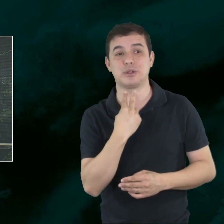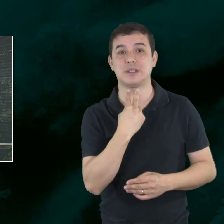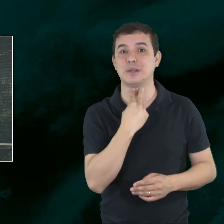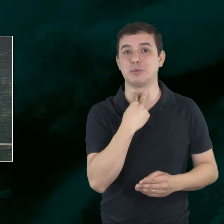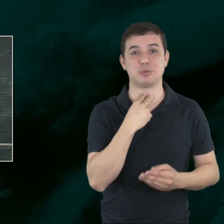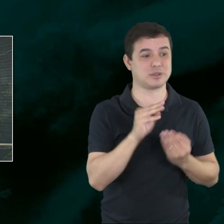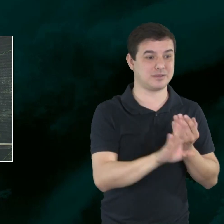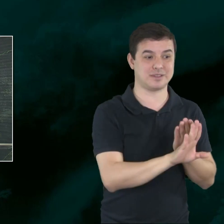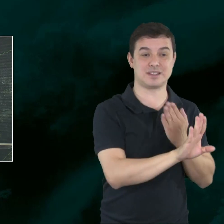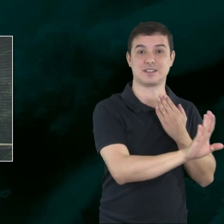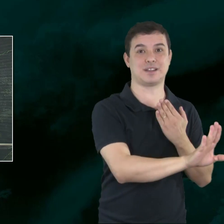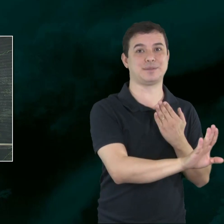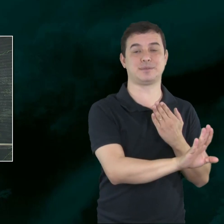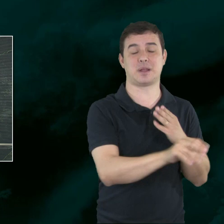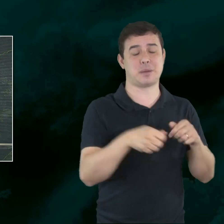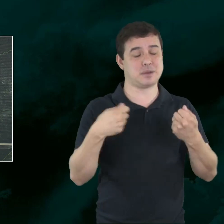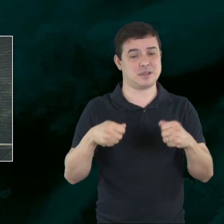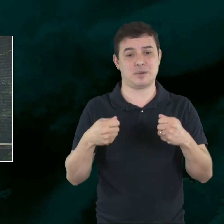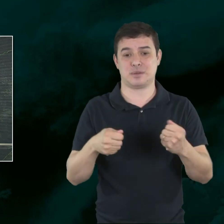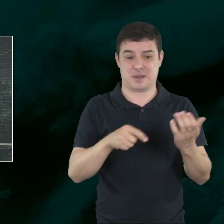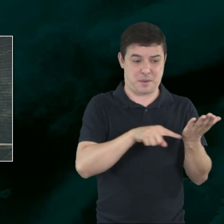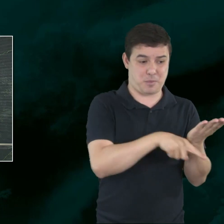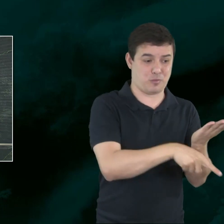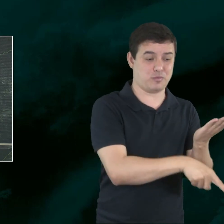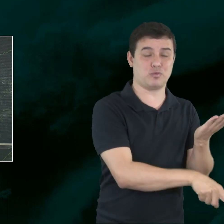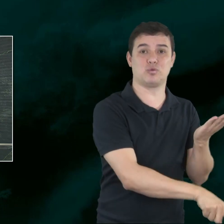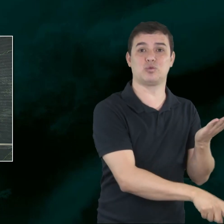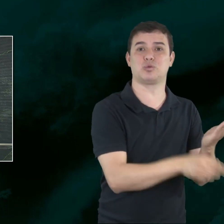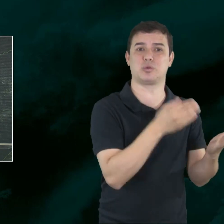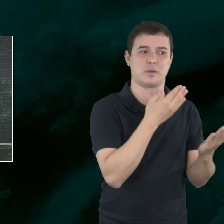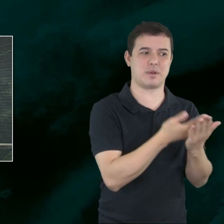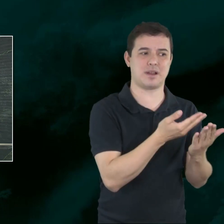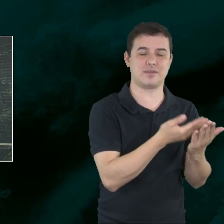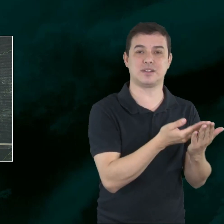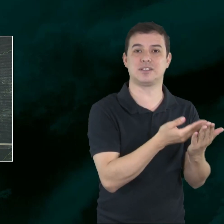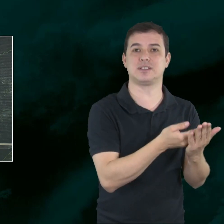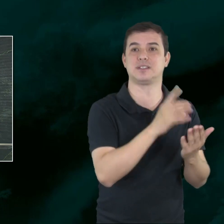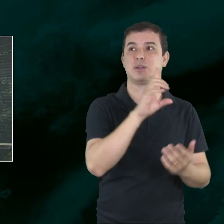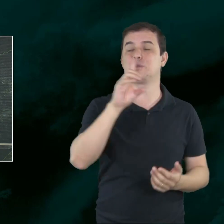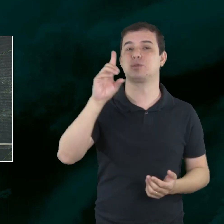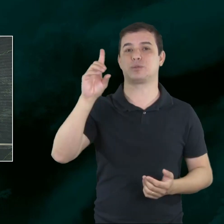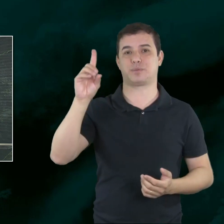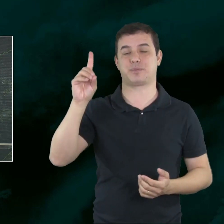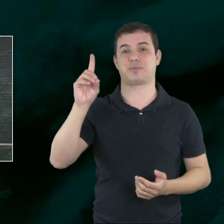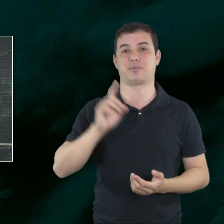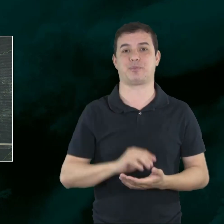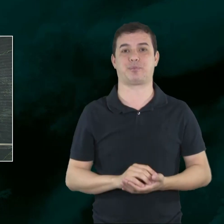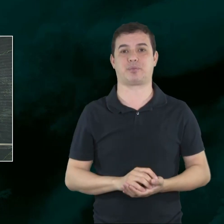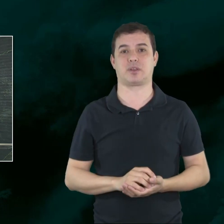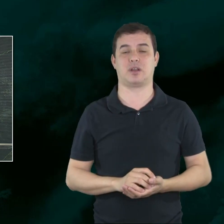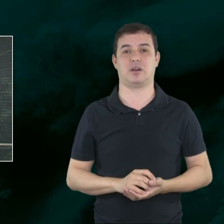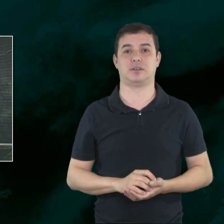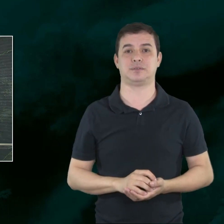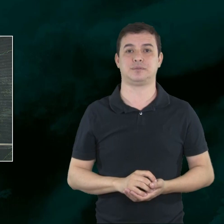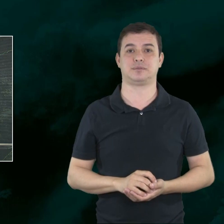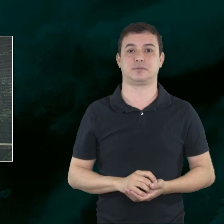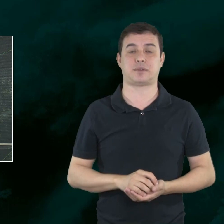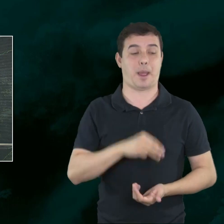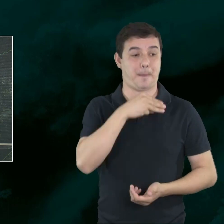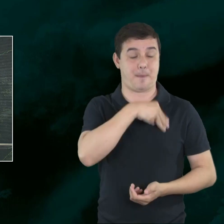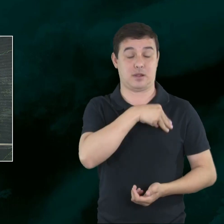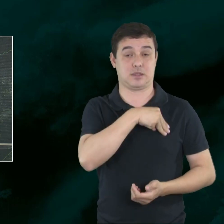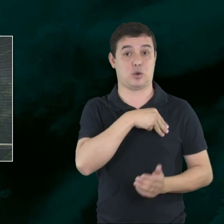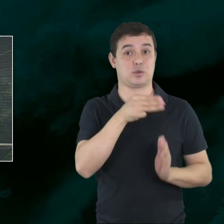24. Quero apresentar, né, Mateus 24. Mateus 24 diz o seguinte.